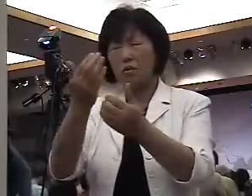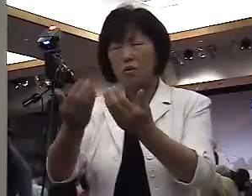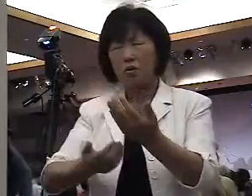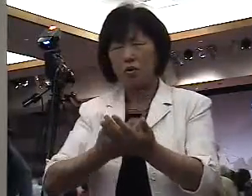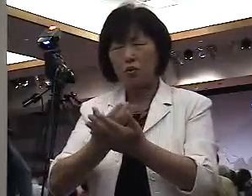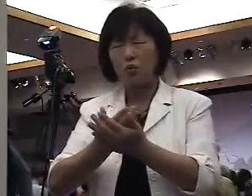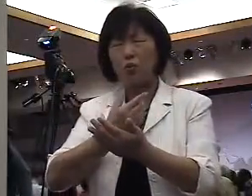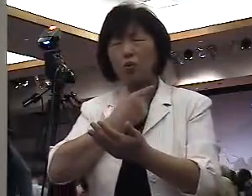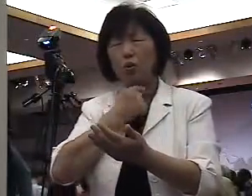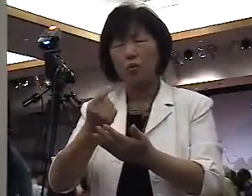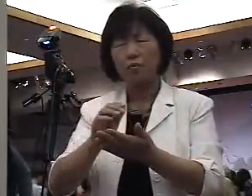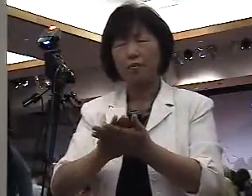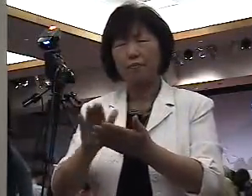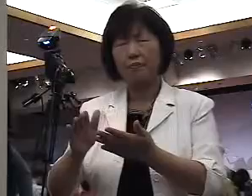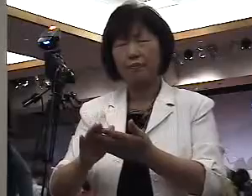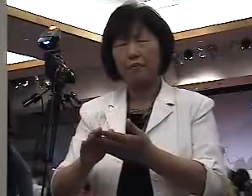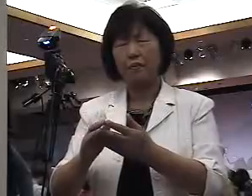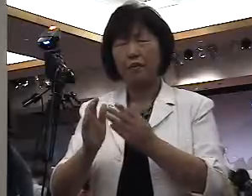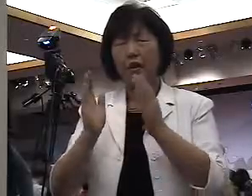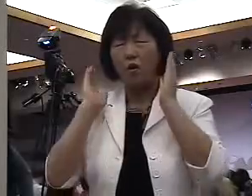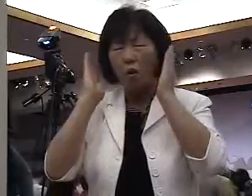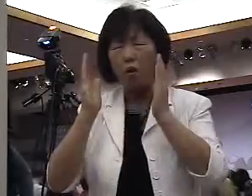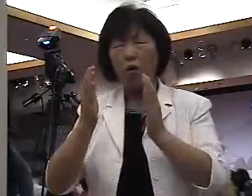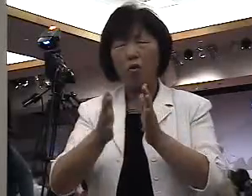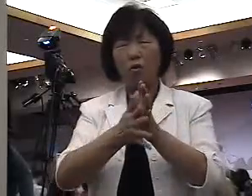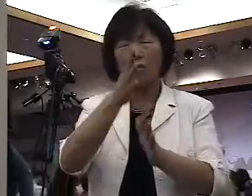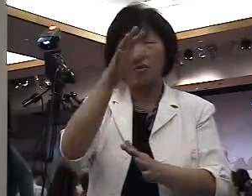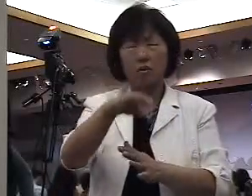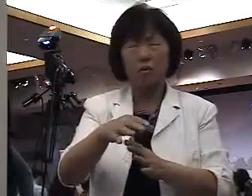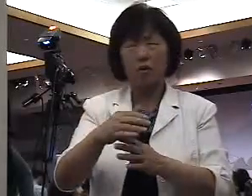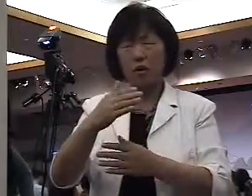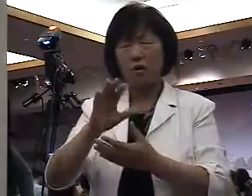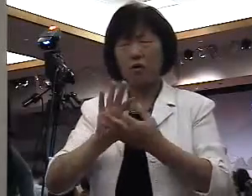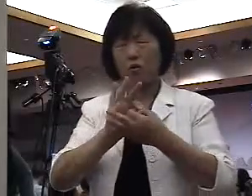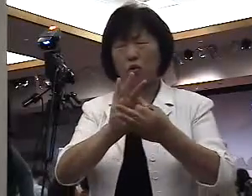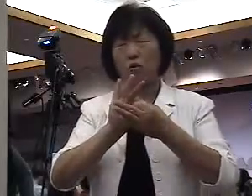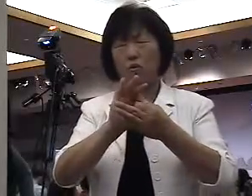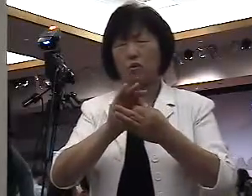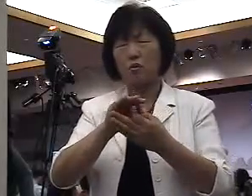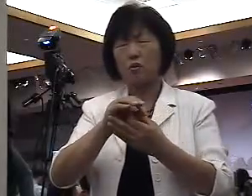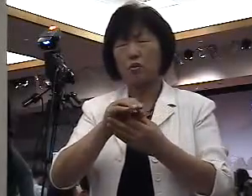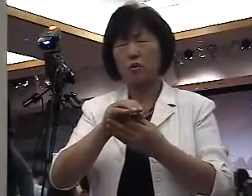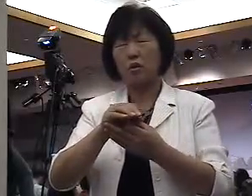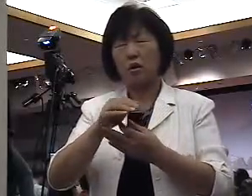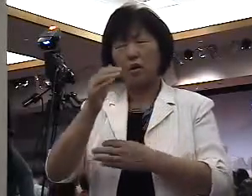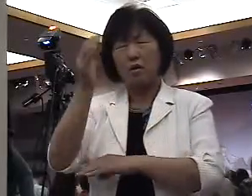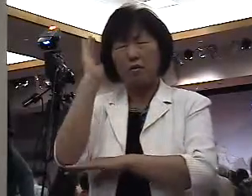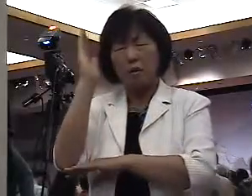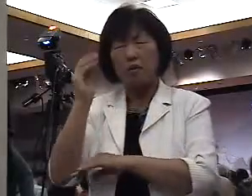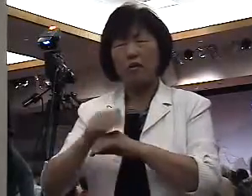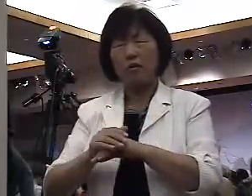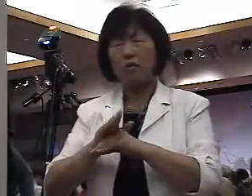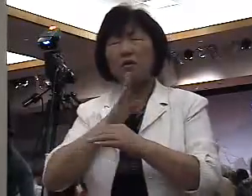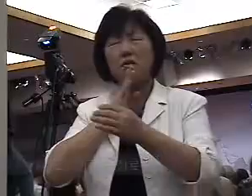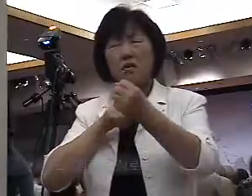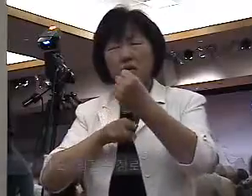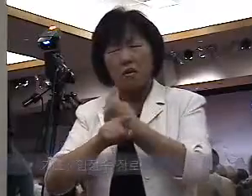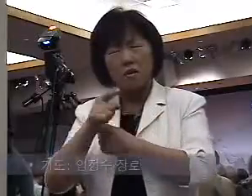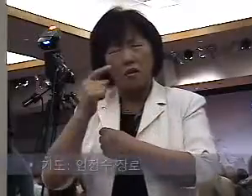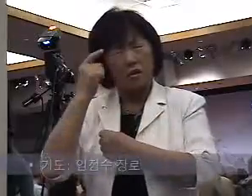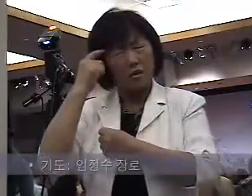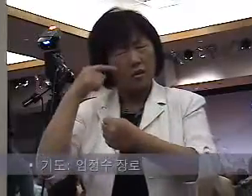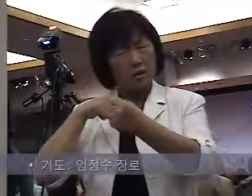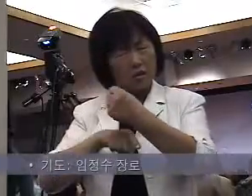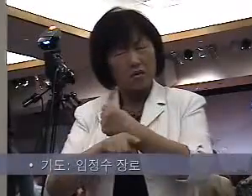원합니다. 아멘. 교육 성경안으로 세워주신 킹덤 기능자들을 통해서 말씀과 진리의 등불만